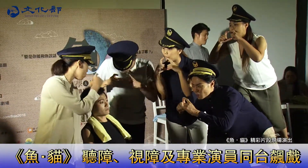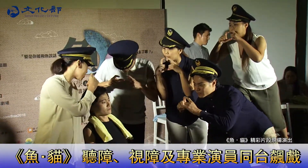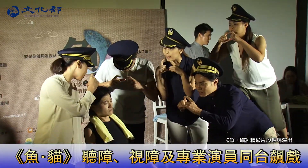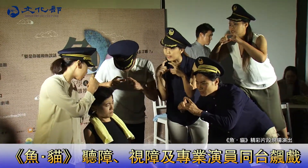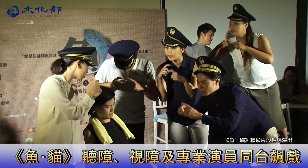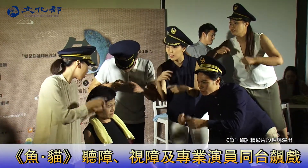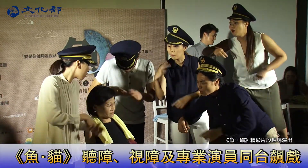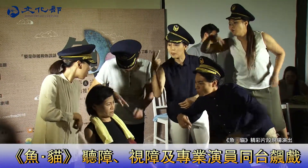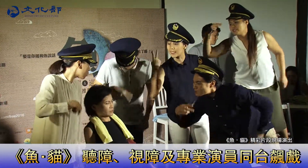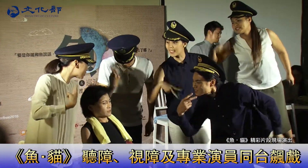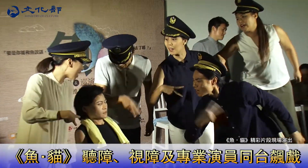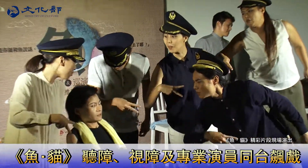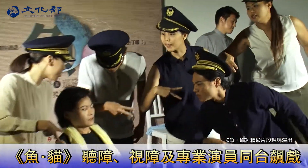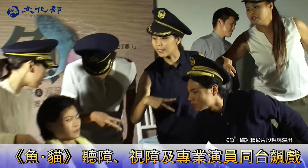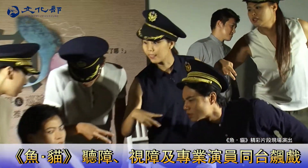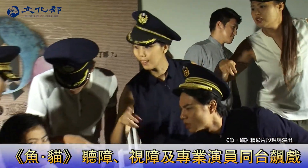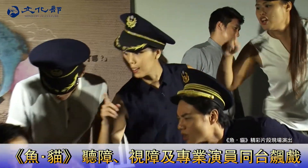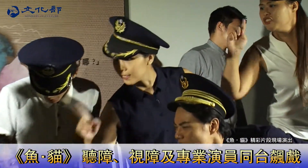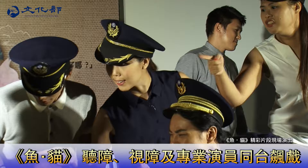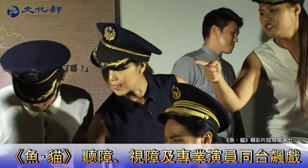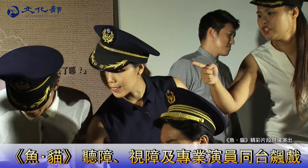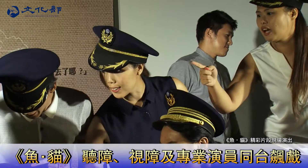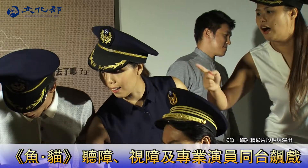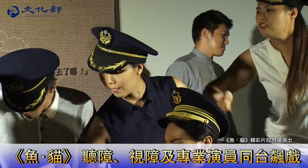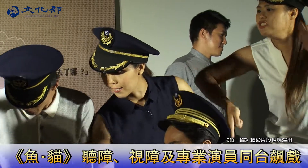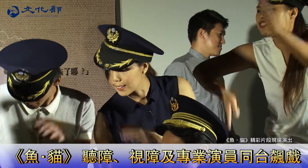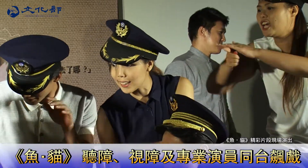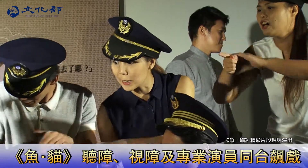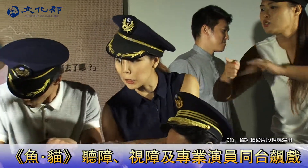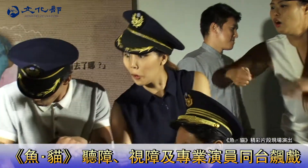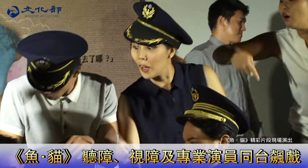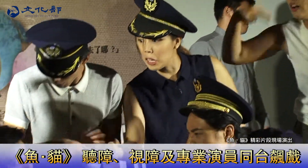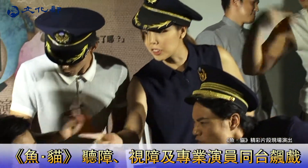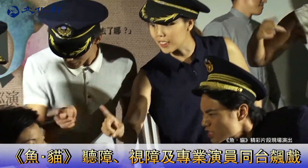期待身障朋友踏入剧场，一起来看戏、听戏。